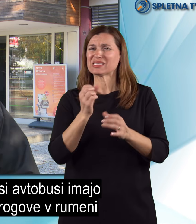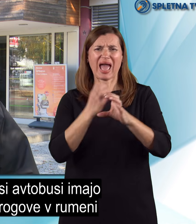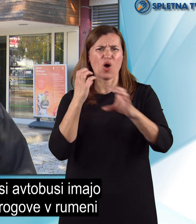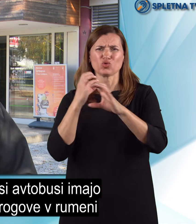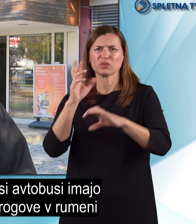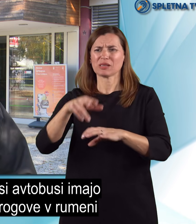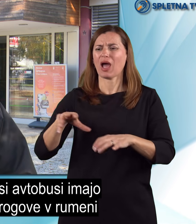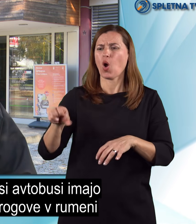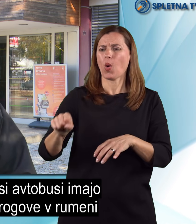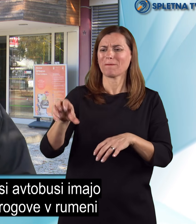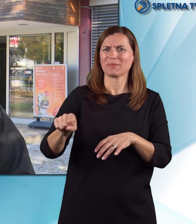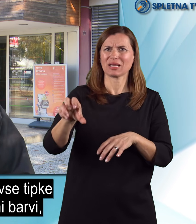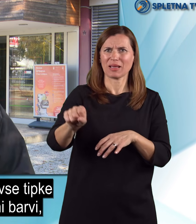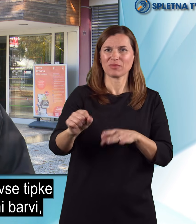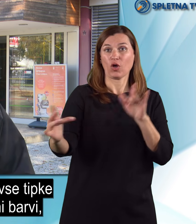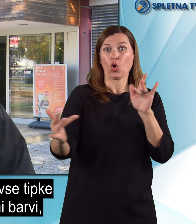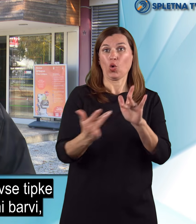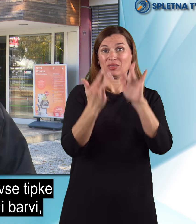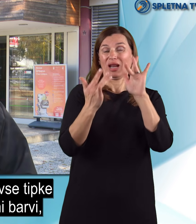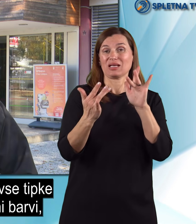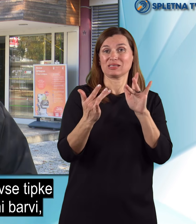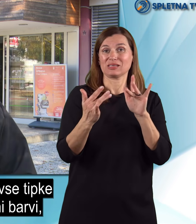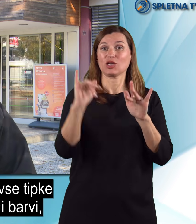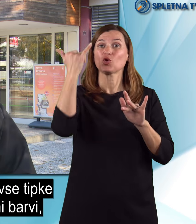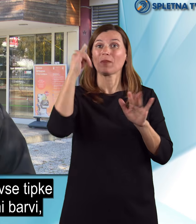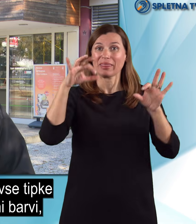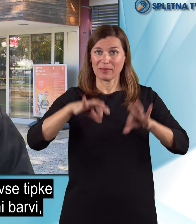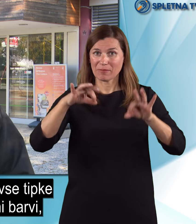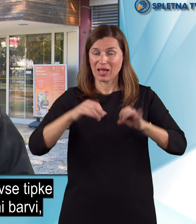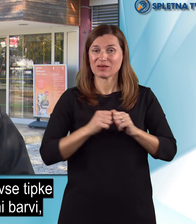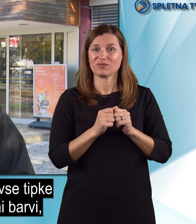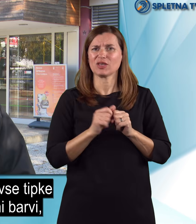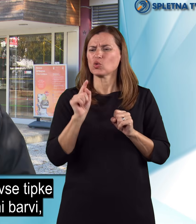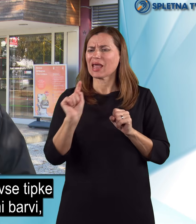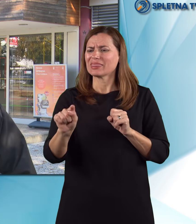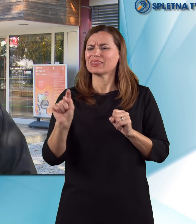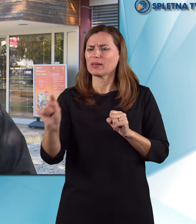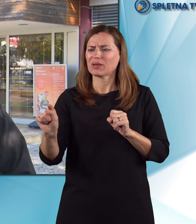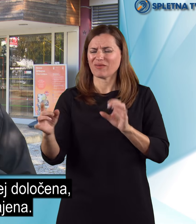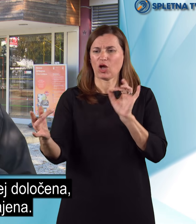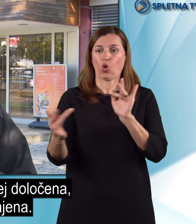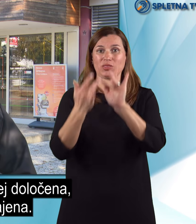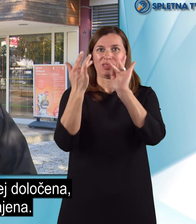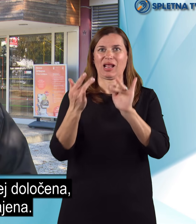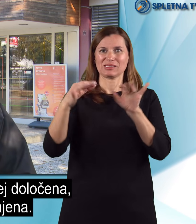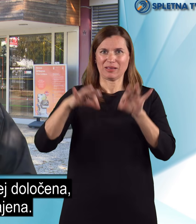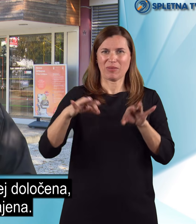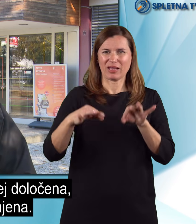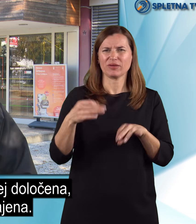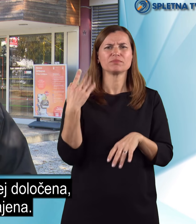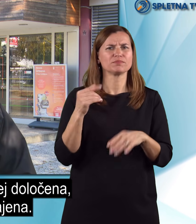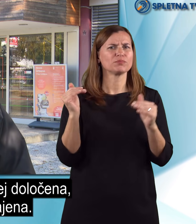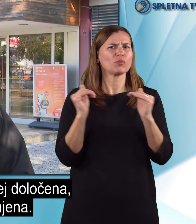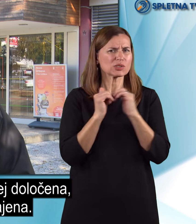te oprijemne drogove v kontrastni rumeni barvi, imajo vse tipke v kontrastni barvi, ki je bila posebej določena,